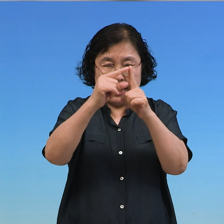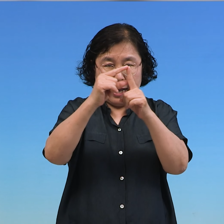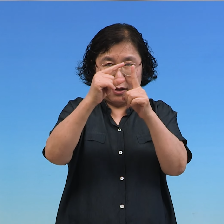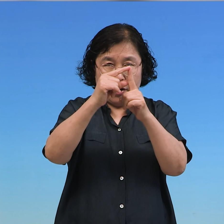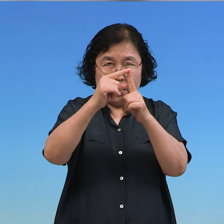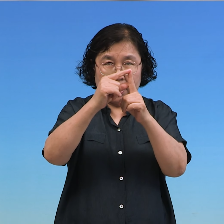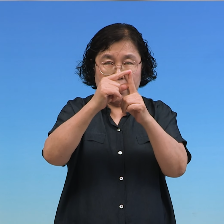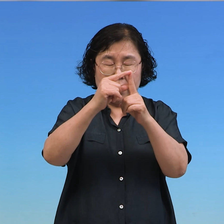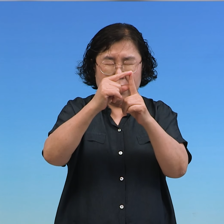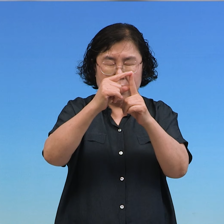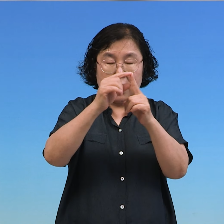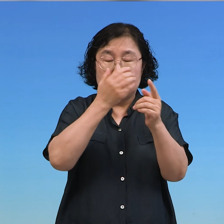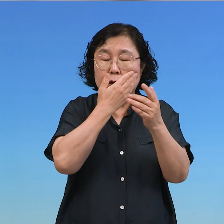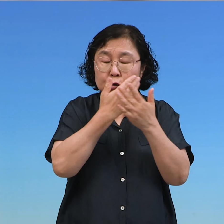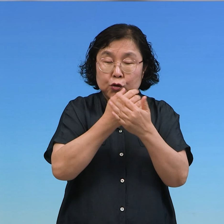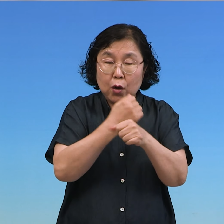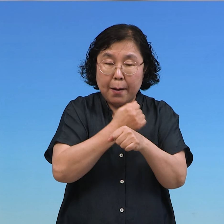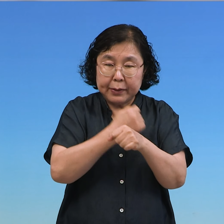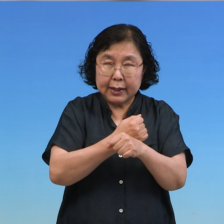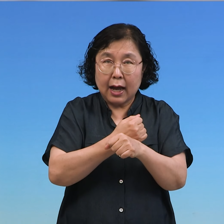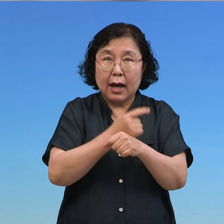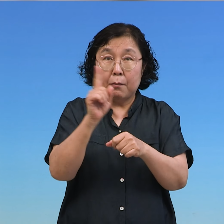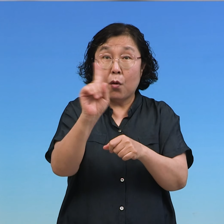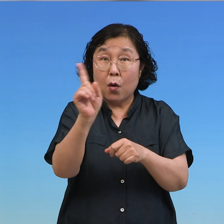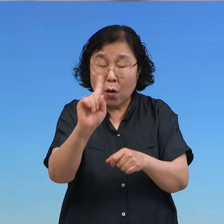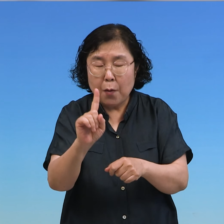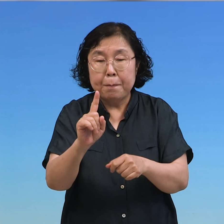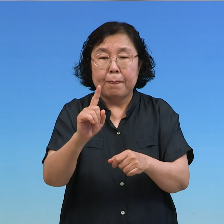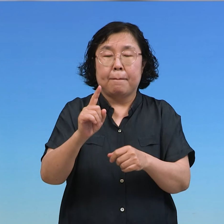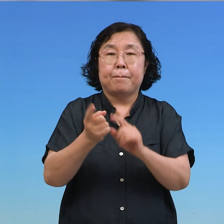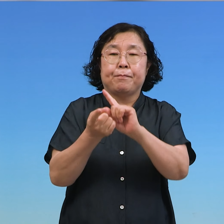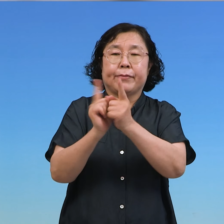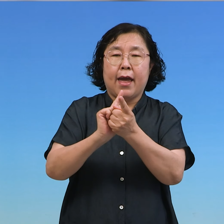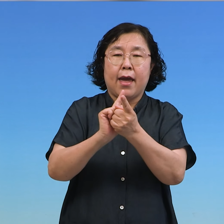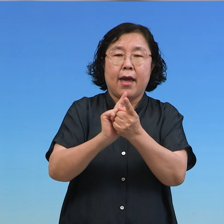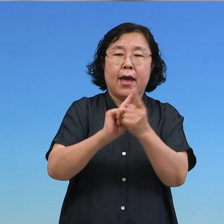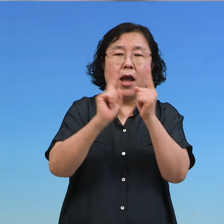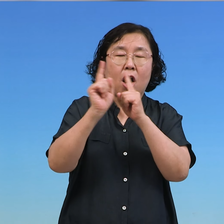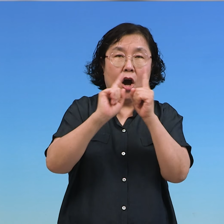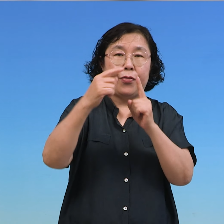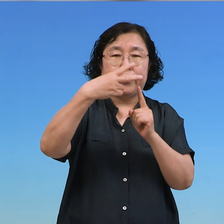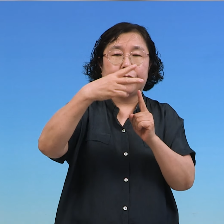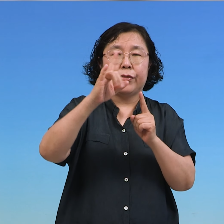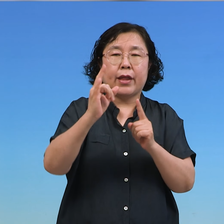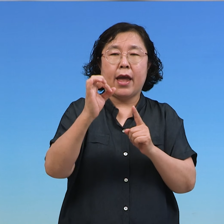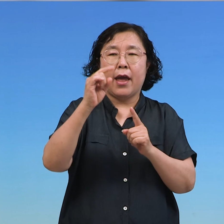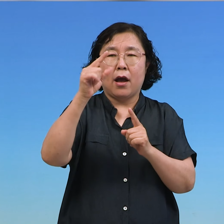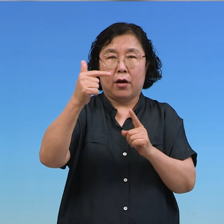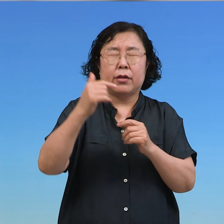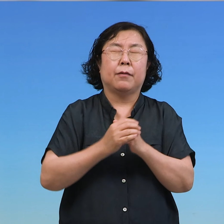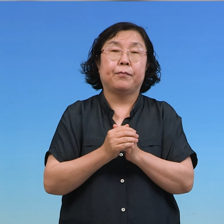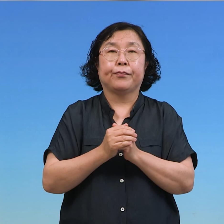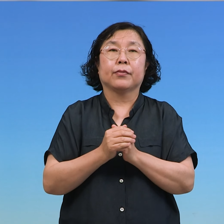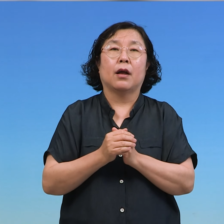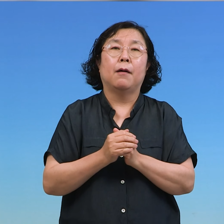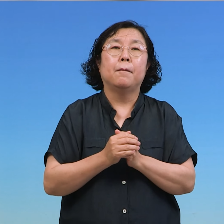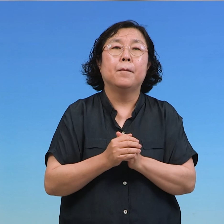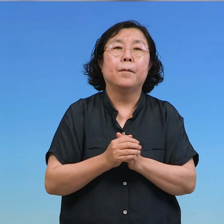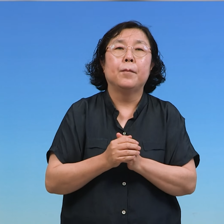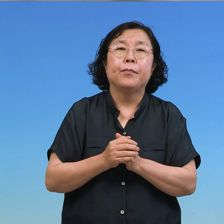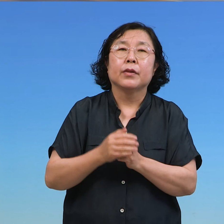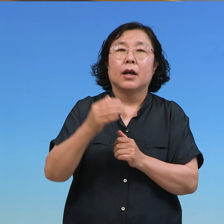빈번하게 나오는 단어가 대언하라예요 대언하라 대언하라 자 한번 몇 구절 읽어드릴게요 보십시오 에스겔